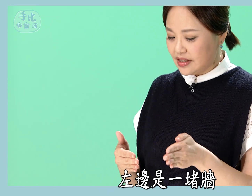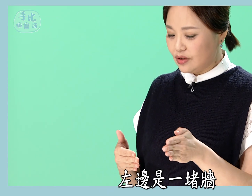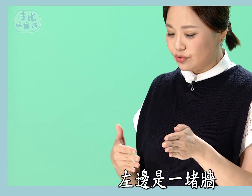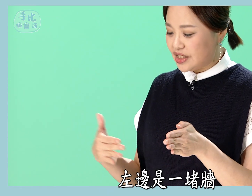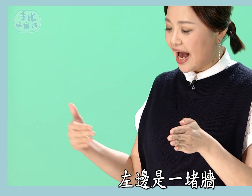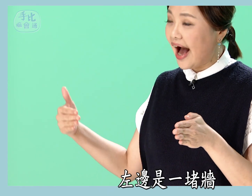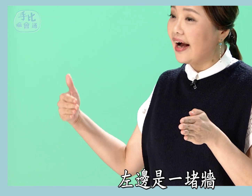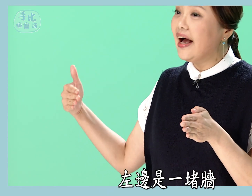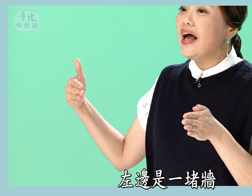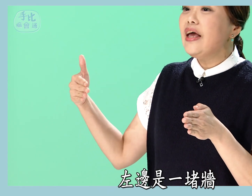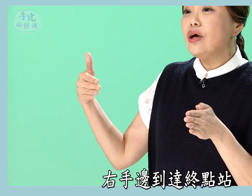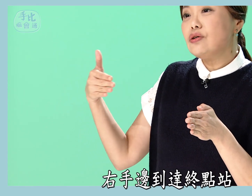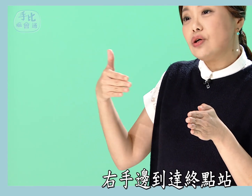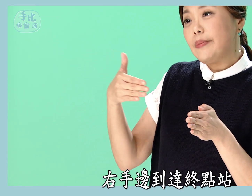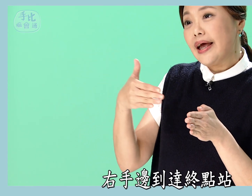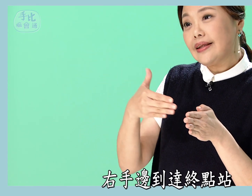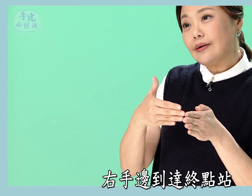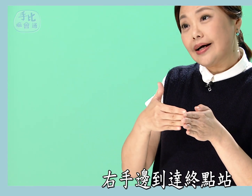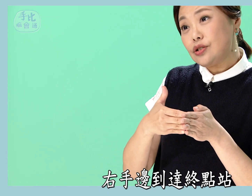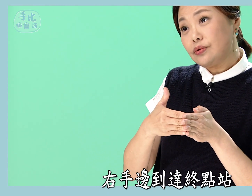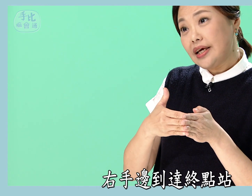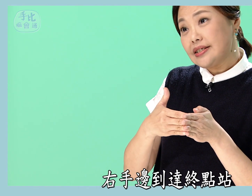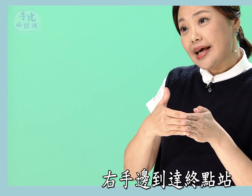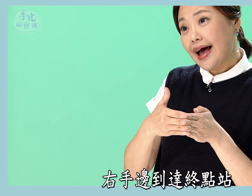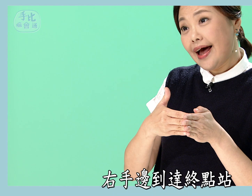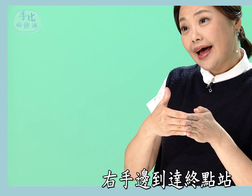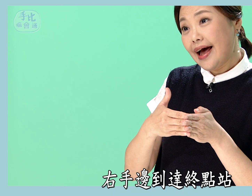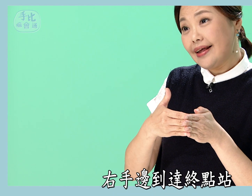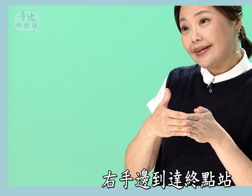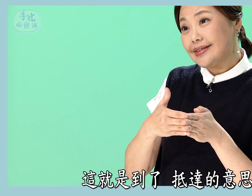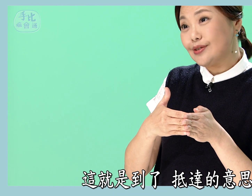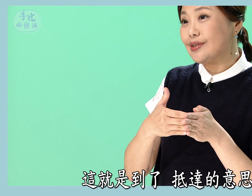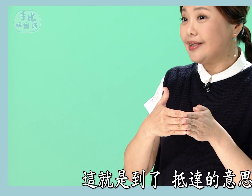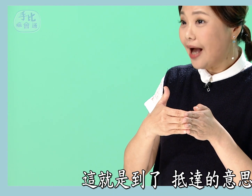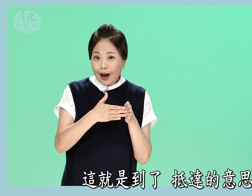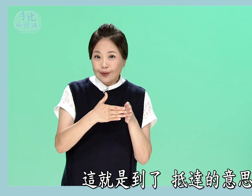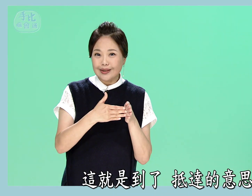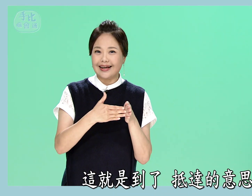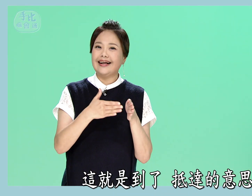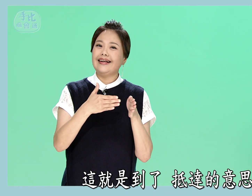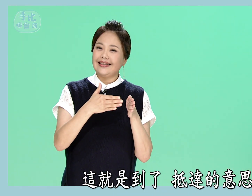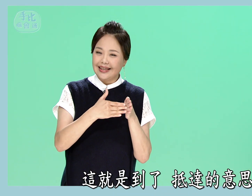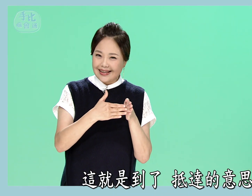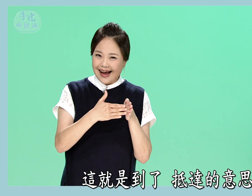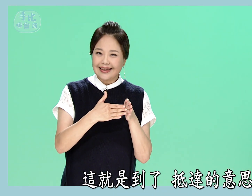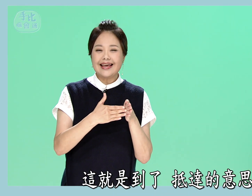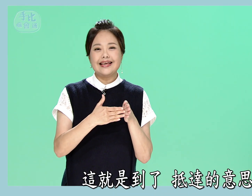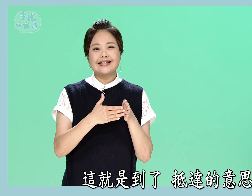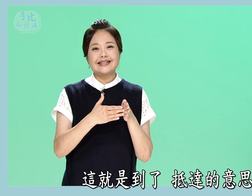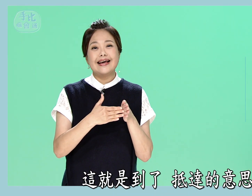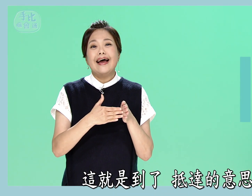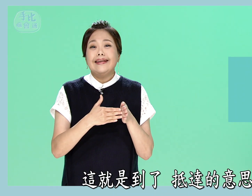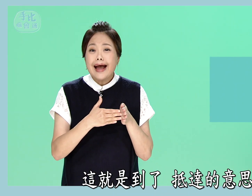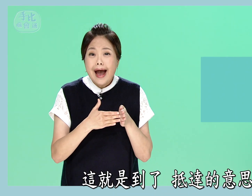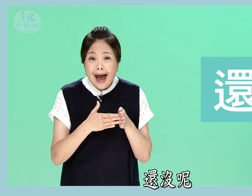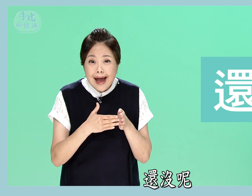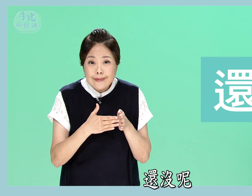堵墙，右手边到达终点站，这就是到了。抵达的意思，那还没